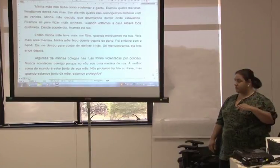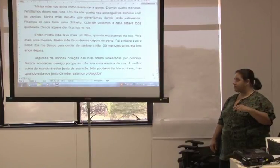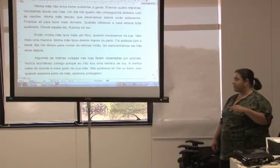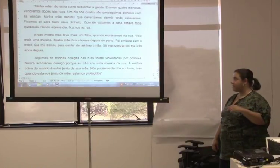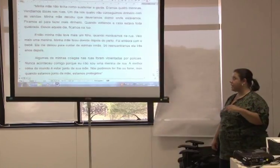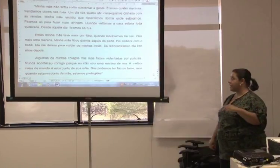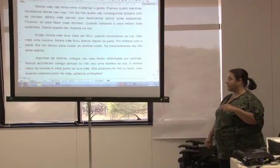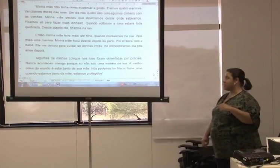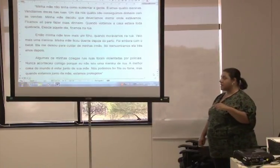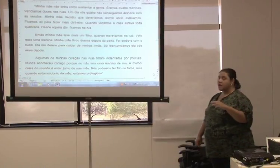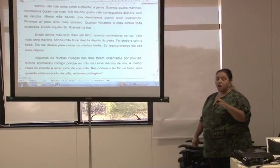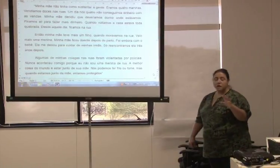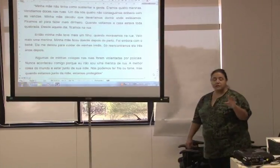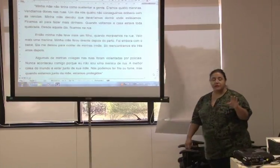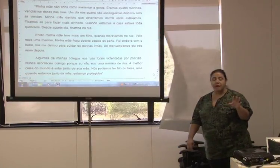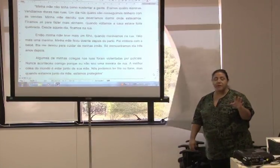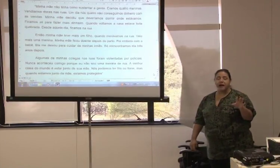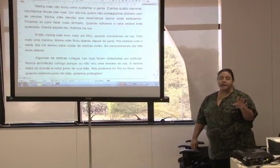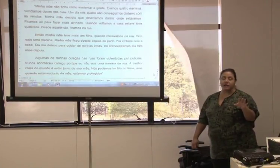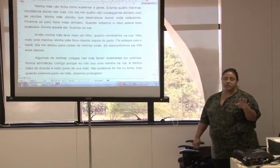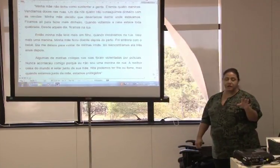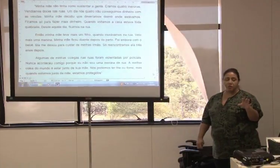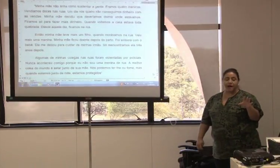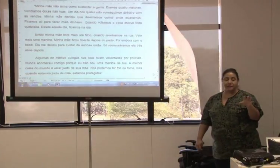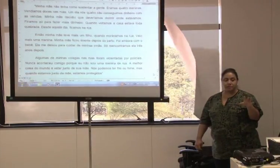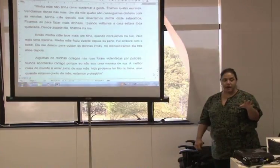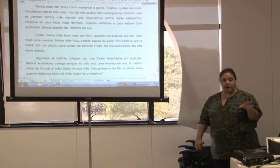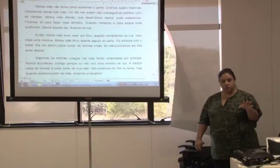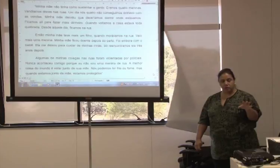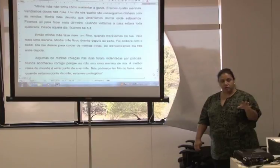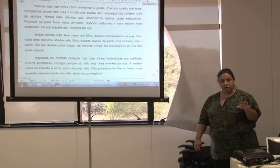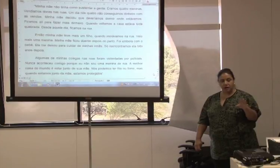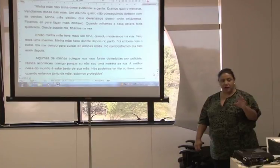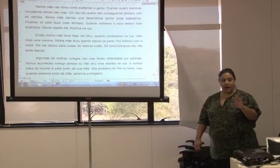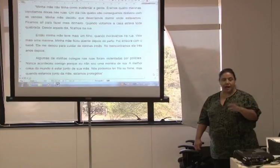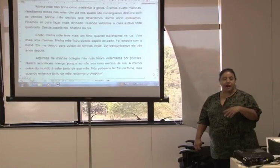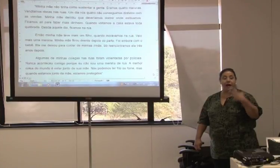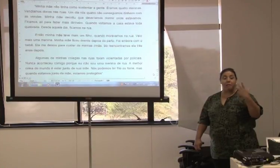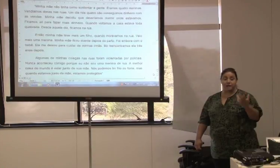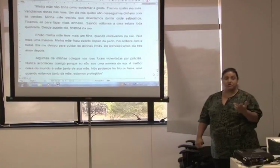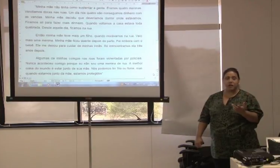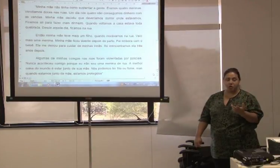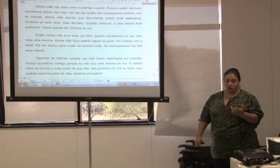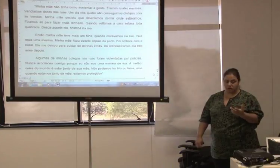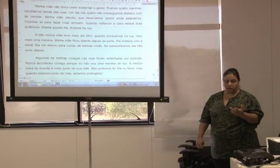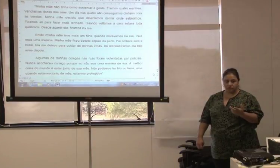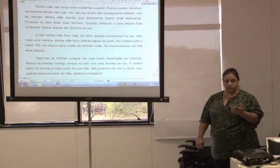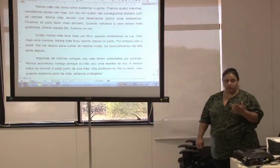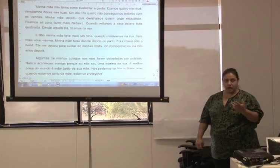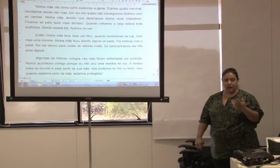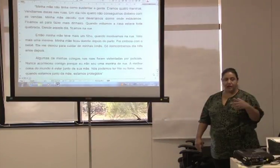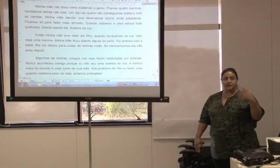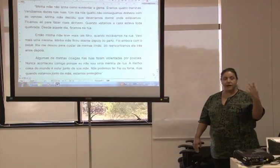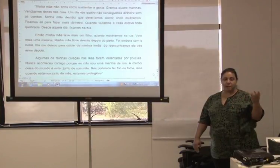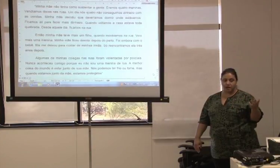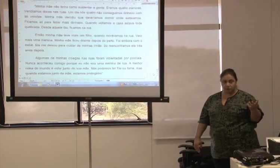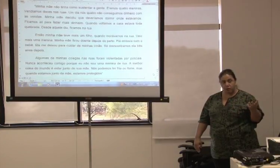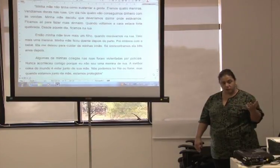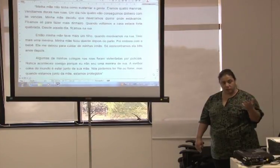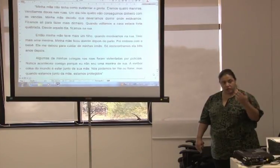não quer necessariamente... Sempre a tradução mais perto, ela é a mais valiosa. É que você ganha mais pontos.